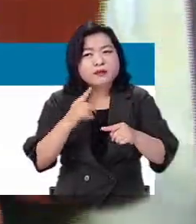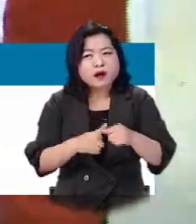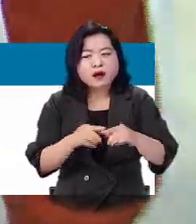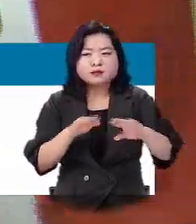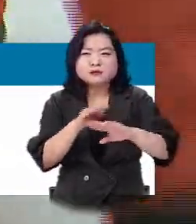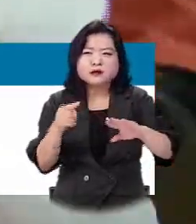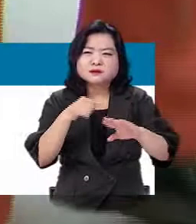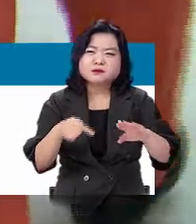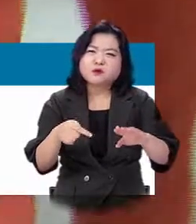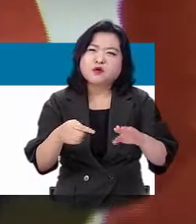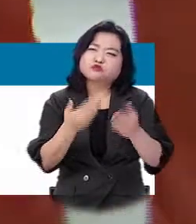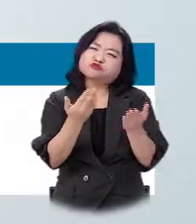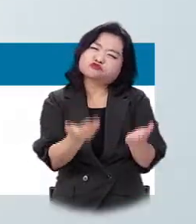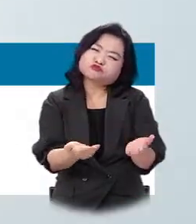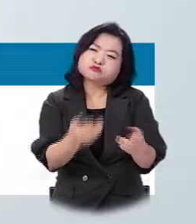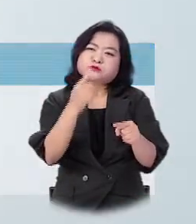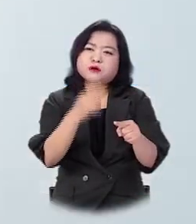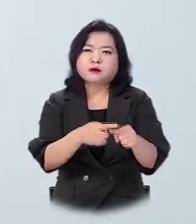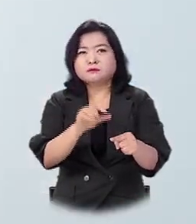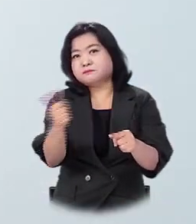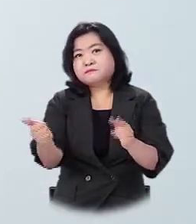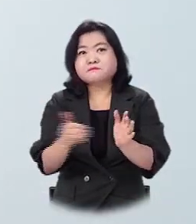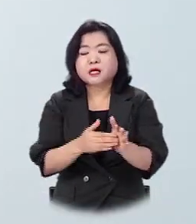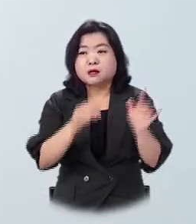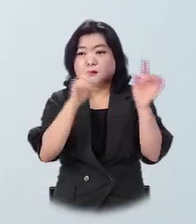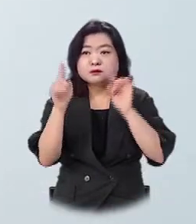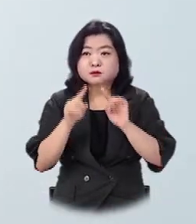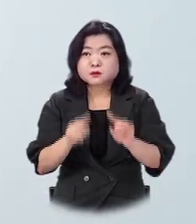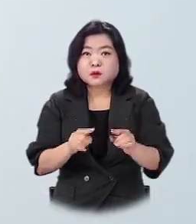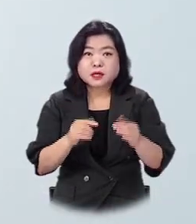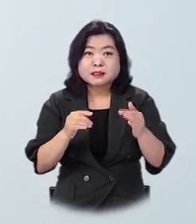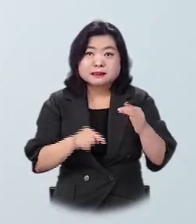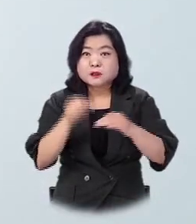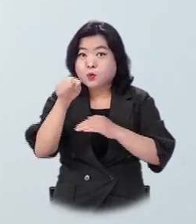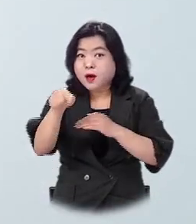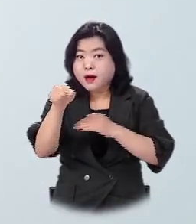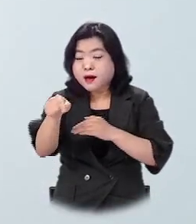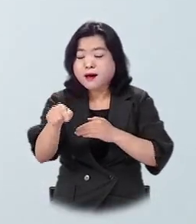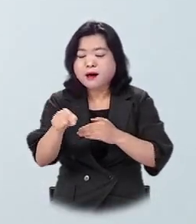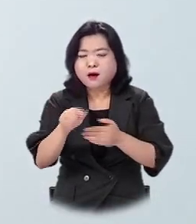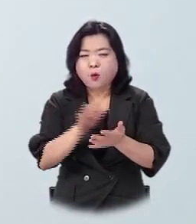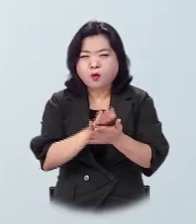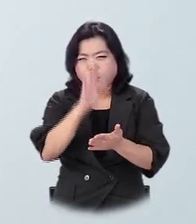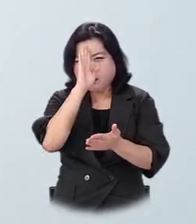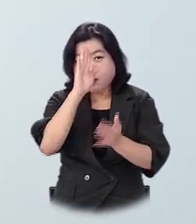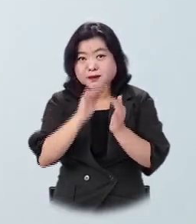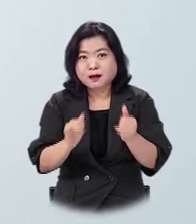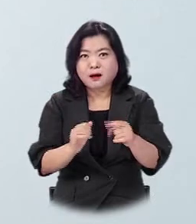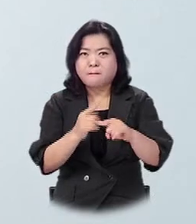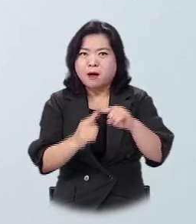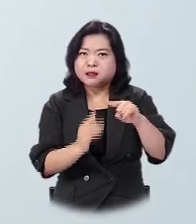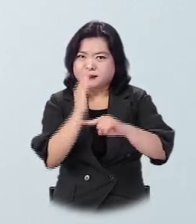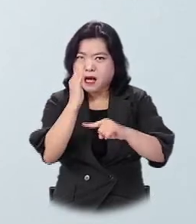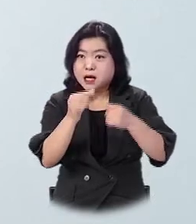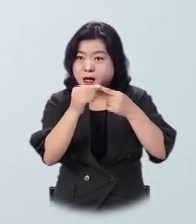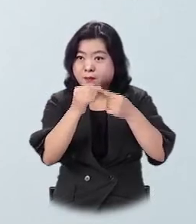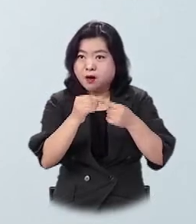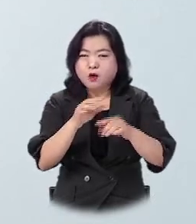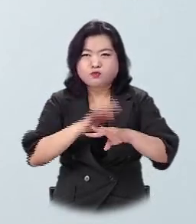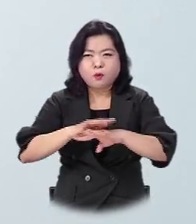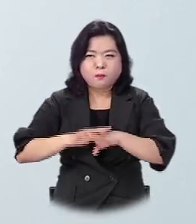거기서 좀 사망하신 걸로. 전국적으로 실외 작업장에서 온열 질환자가 절반 가까이 발생했고